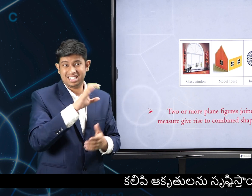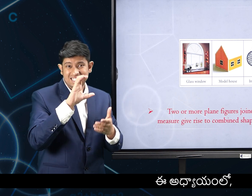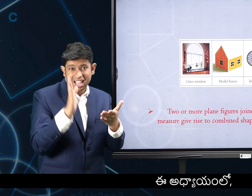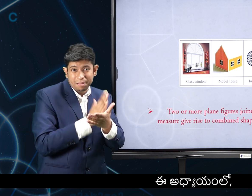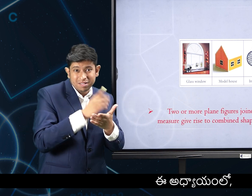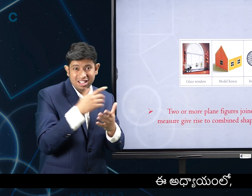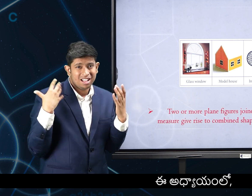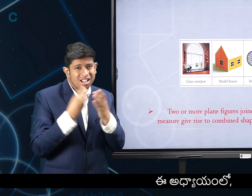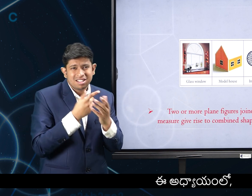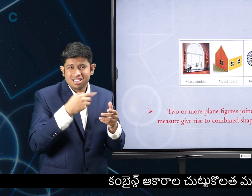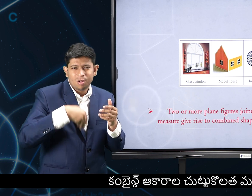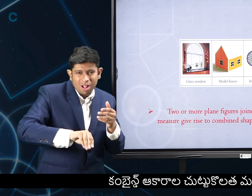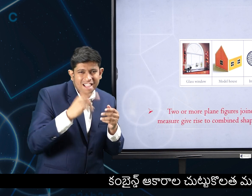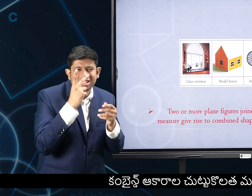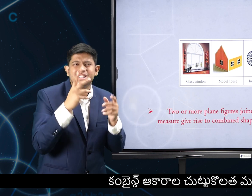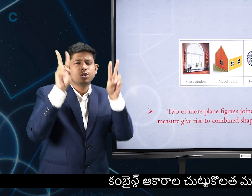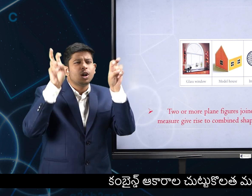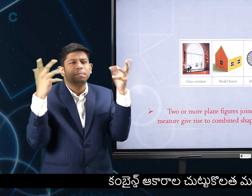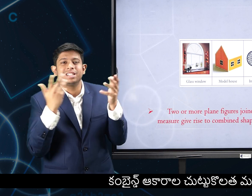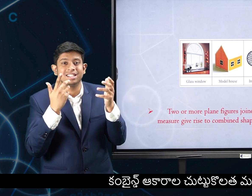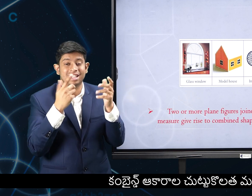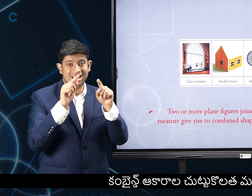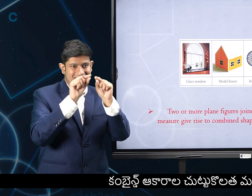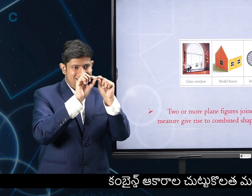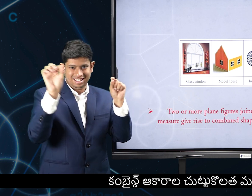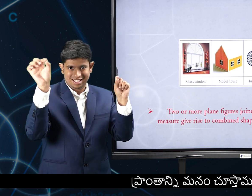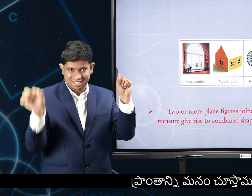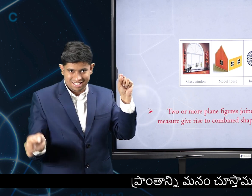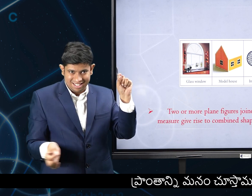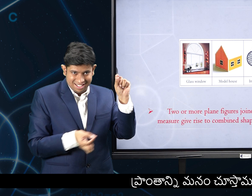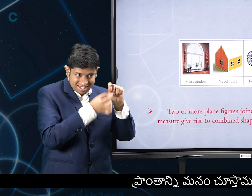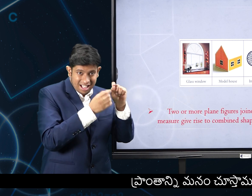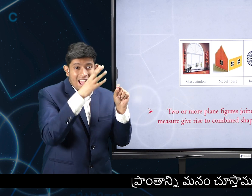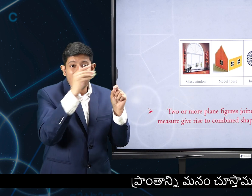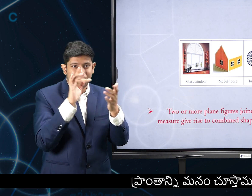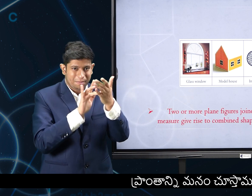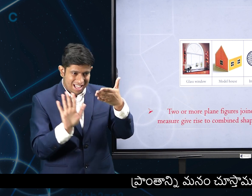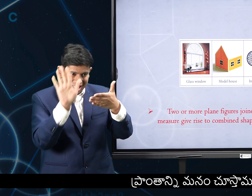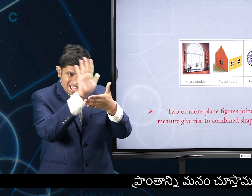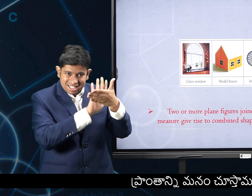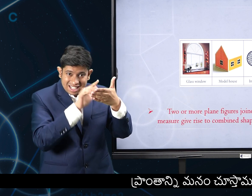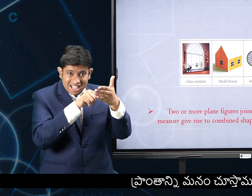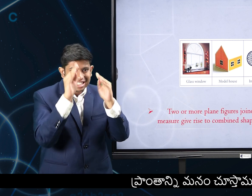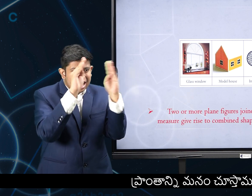ఈ అధ్యాయంలో కంబైన్డ్ ఆకారాల చుట్టుకొలత మరియు ప్రాంతాన్ని మనం చూస్తాము.